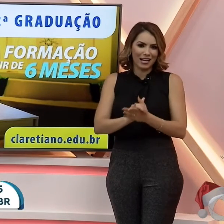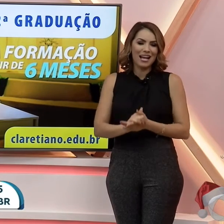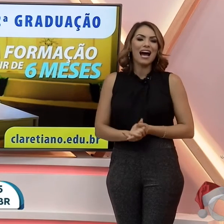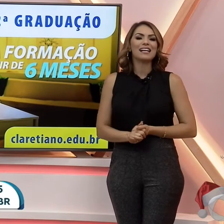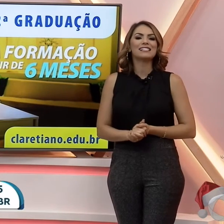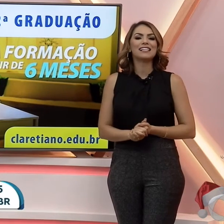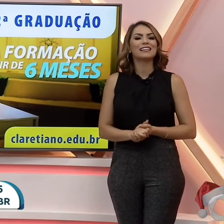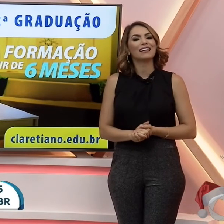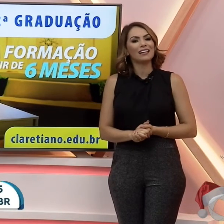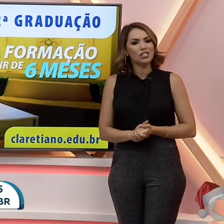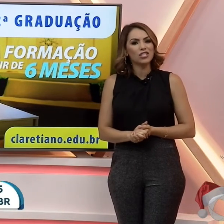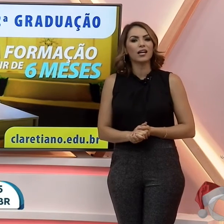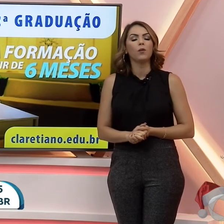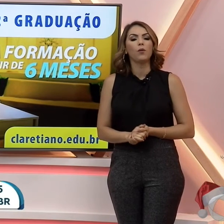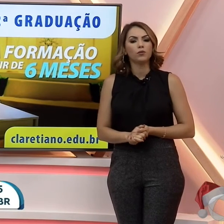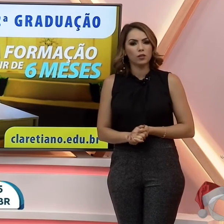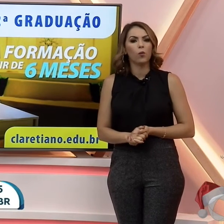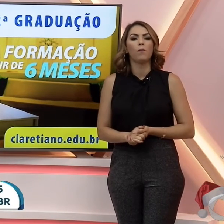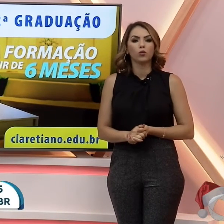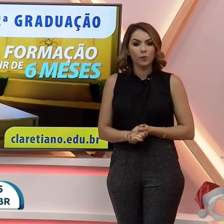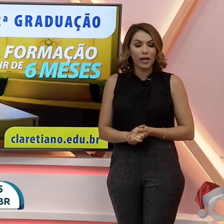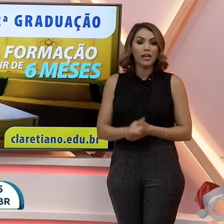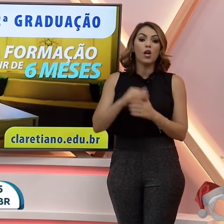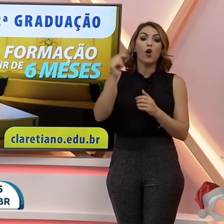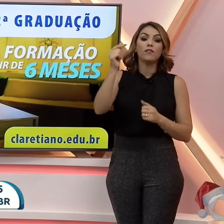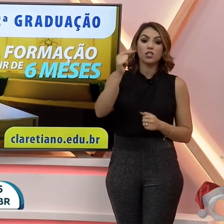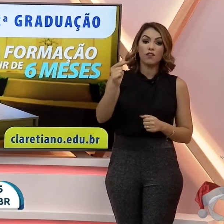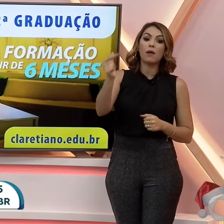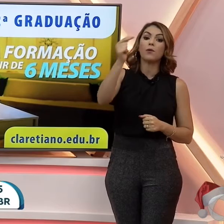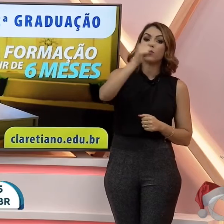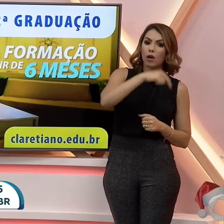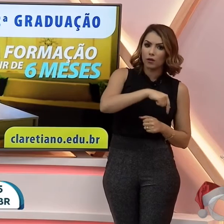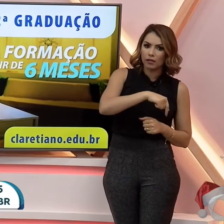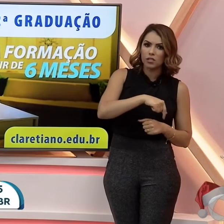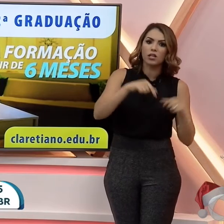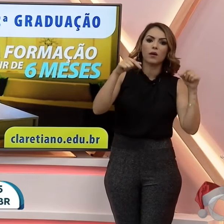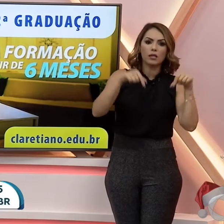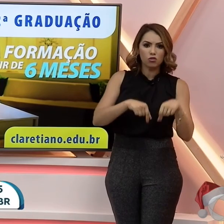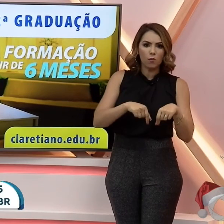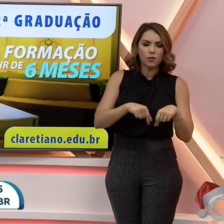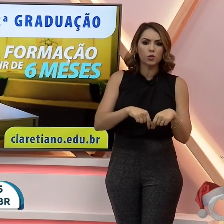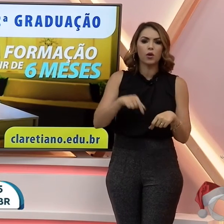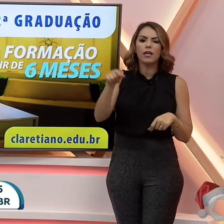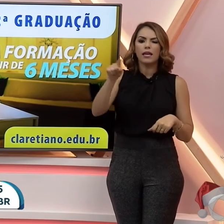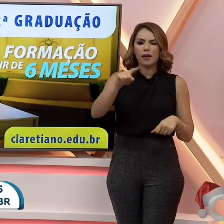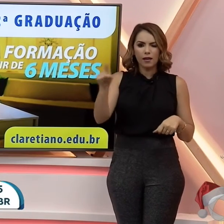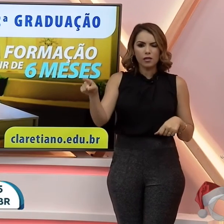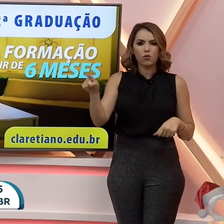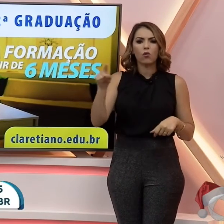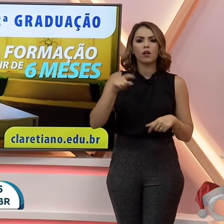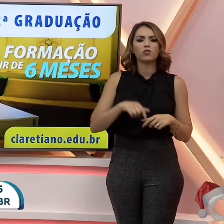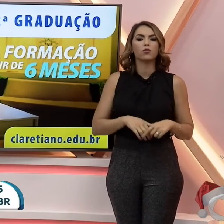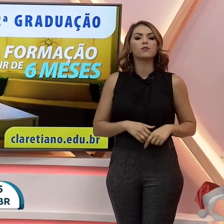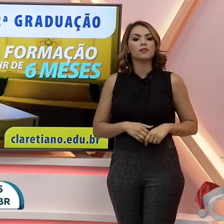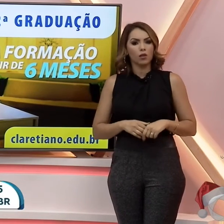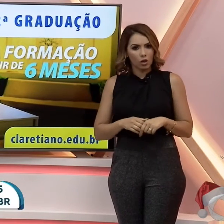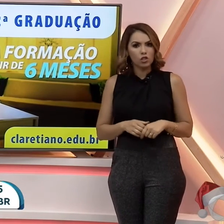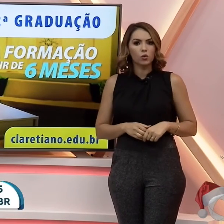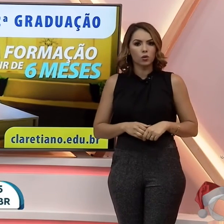dica. Acesse claretiano.edu.br ou você já vai procurar o Claretiano aqui em João Pessoa, é anexo ao Colégio Nossa Senhora de